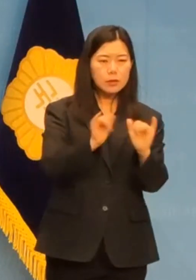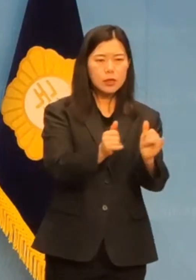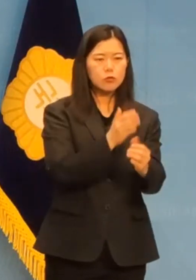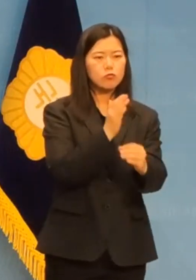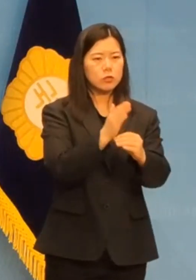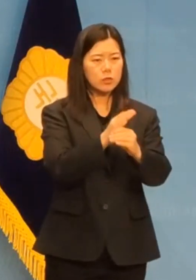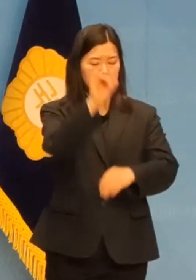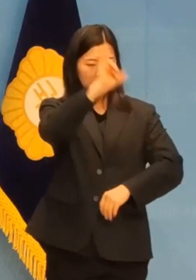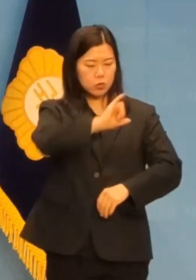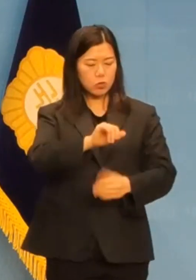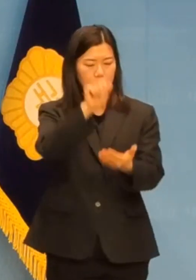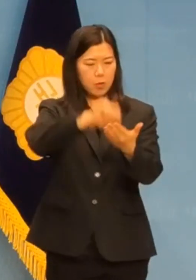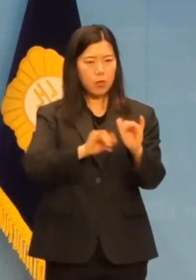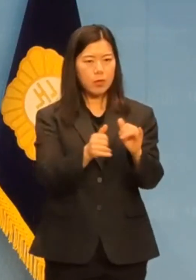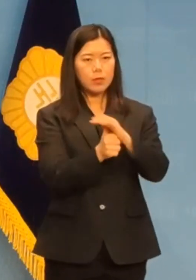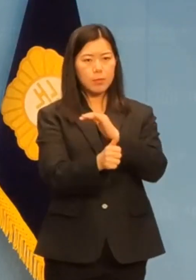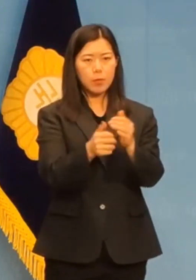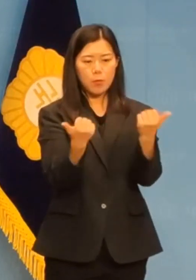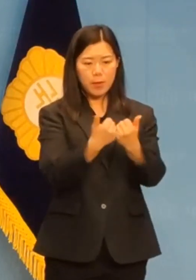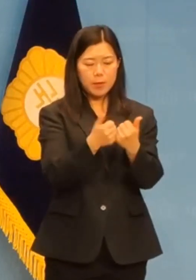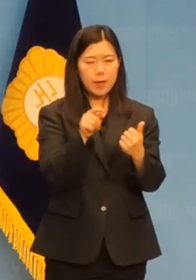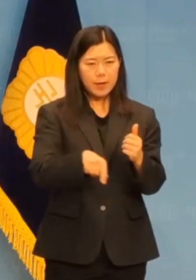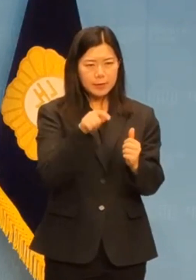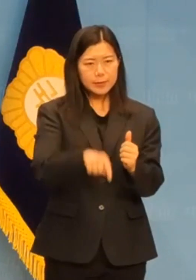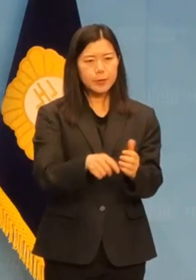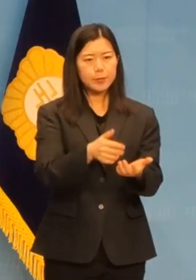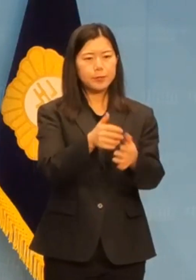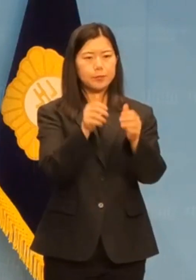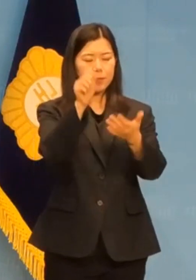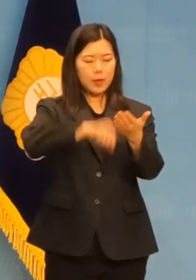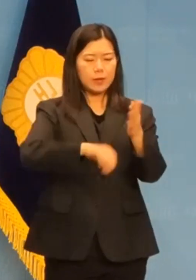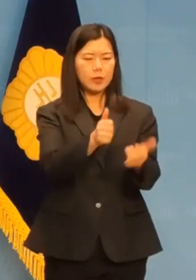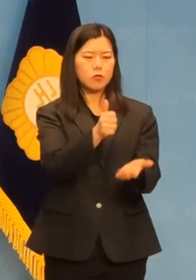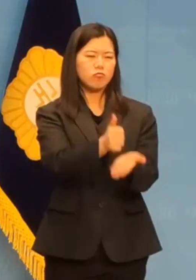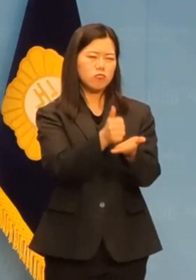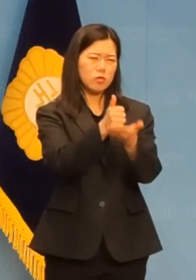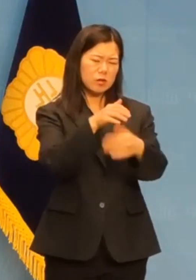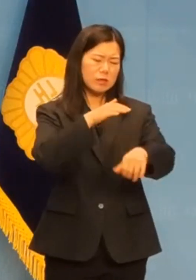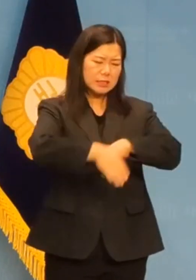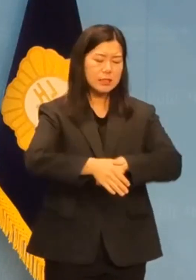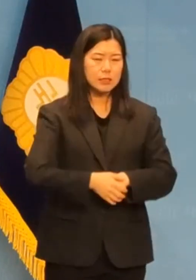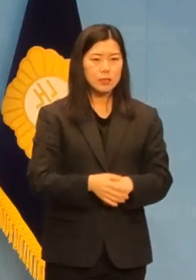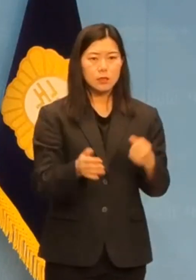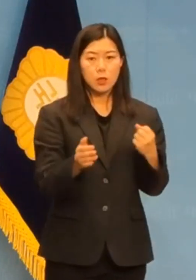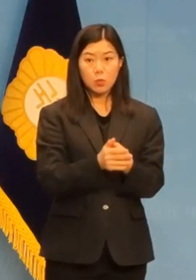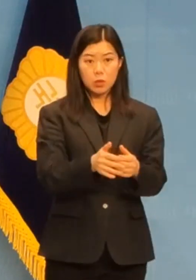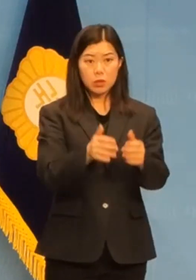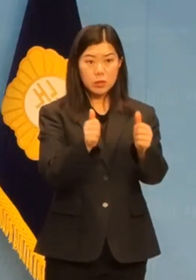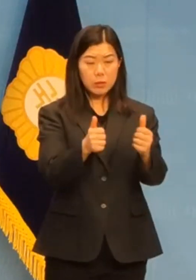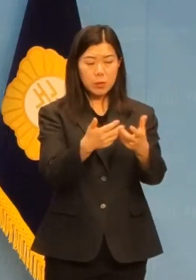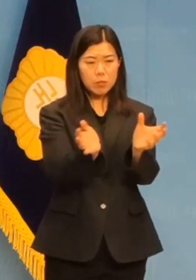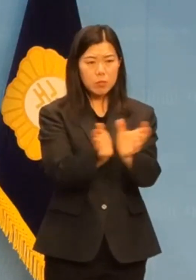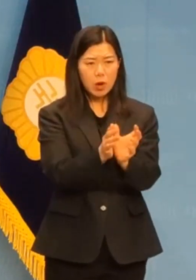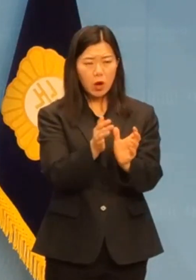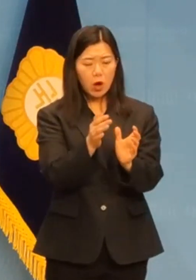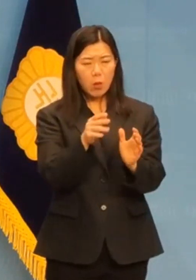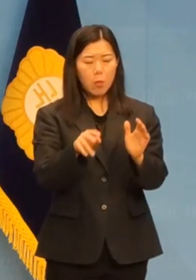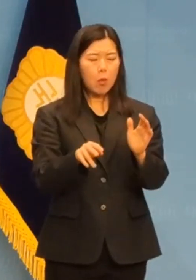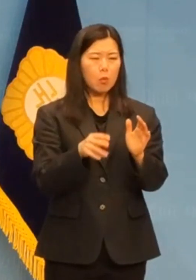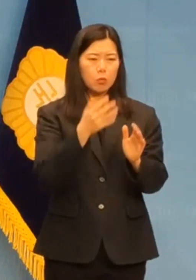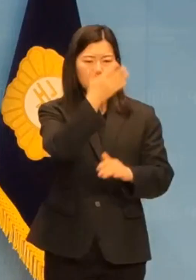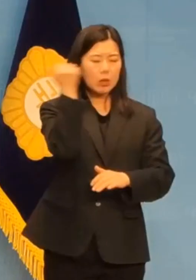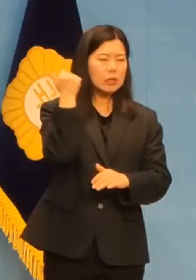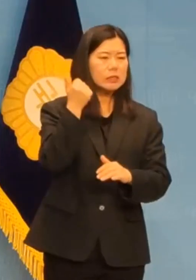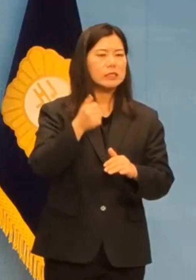법관 대표회의가 판사 추천을 주도하는 방식이기 때문에 재판부 기피 신청, 위원 제정